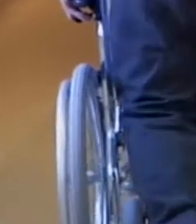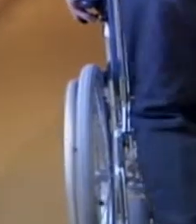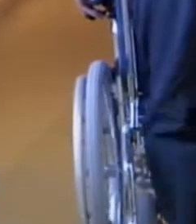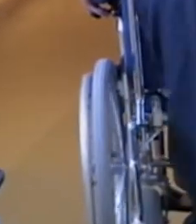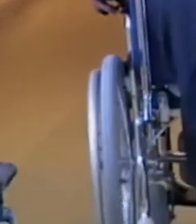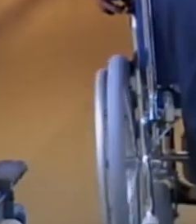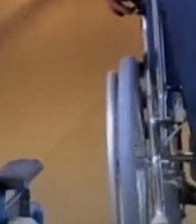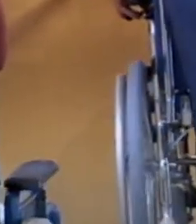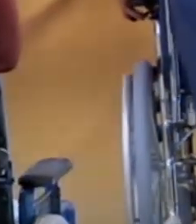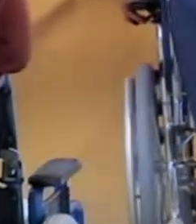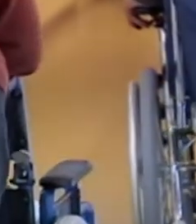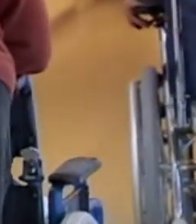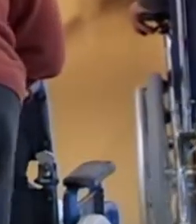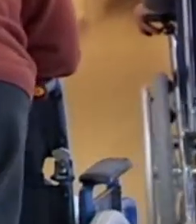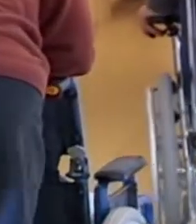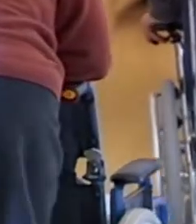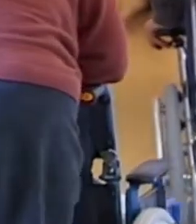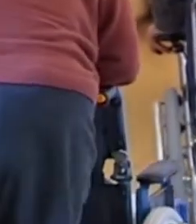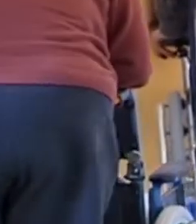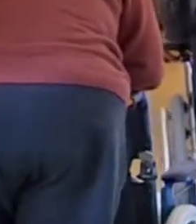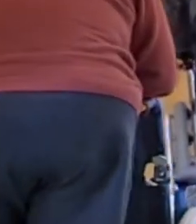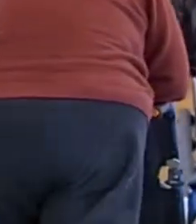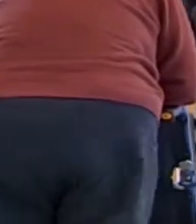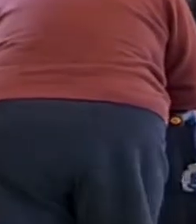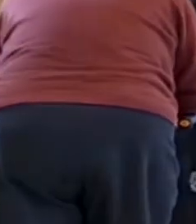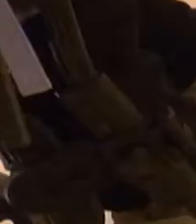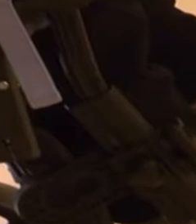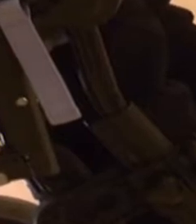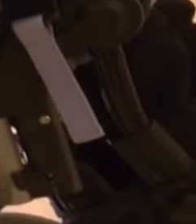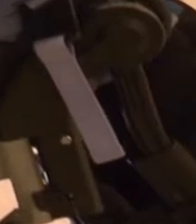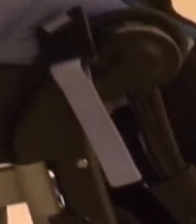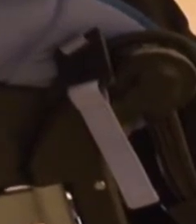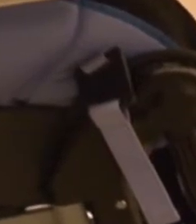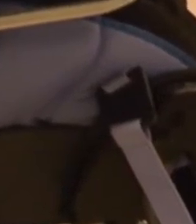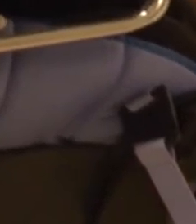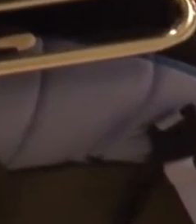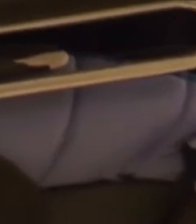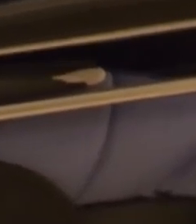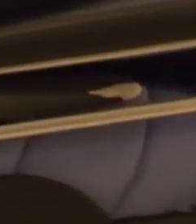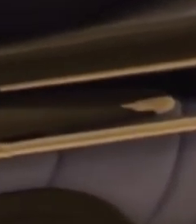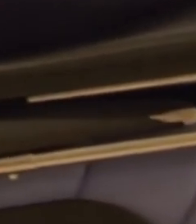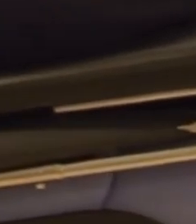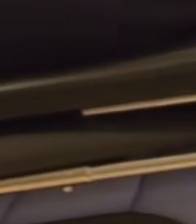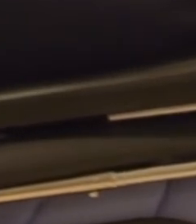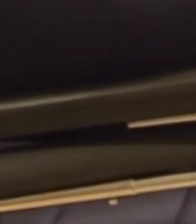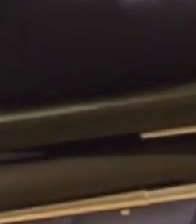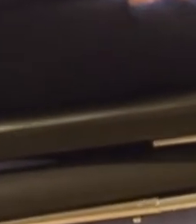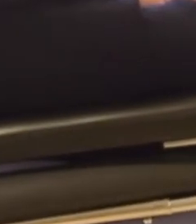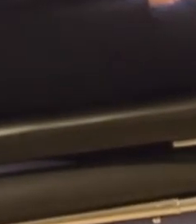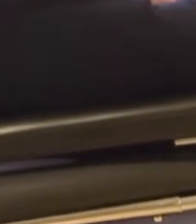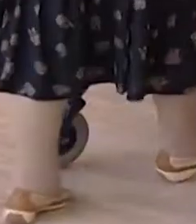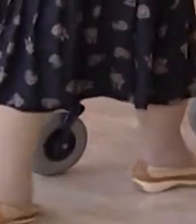34.355 anziani ospiti registra tra i 26.368 monitorati positivi al Covid-19